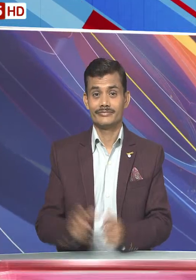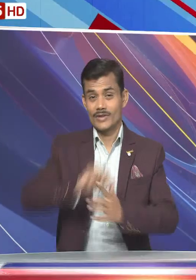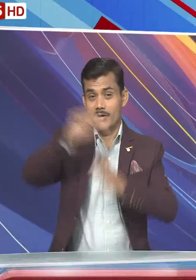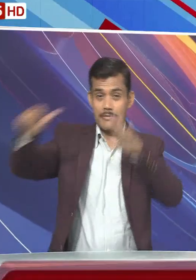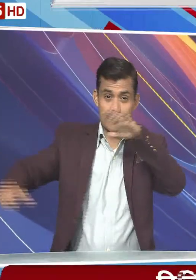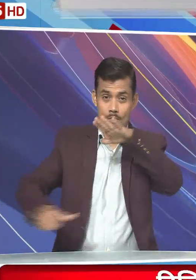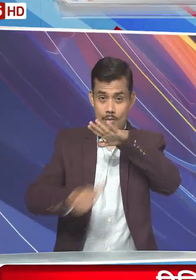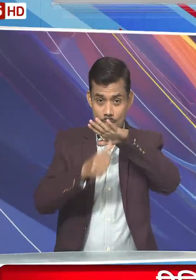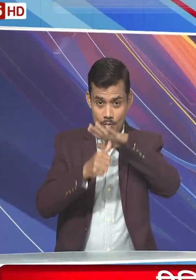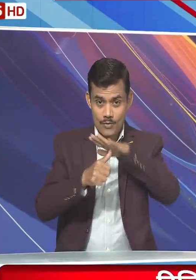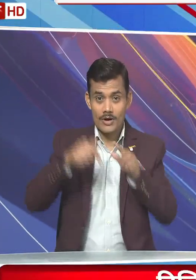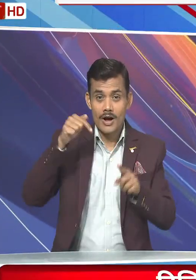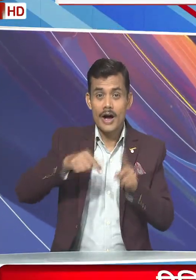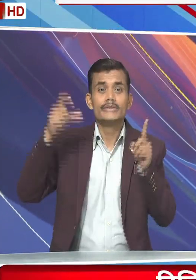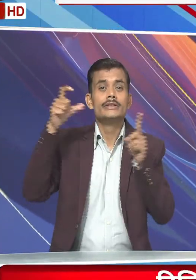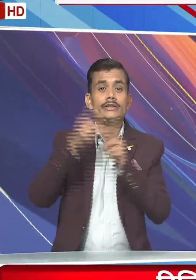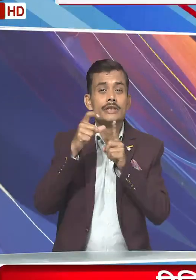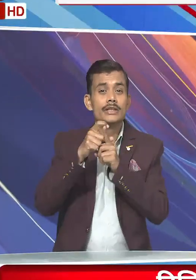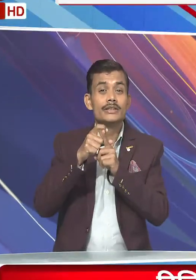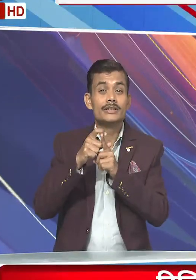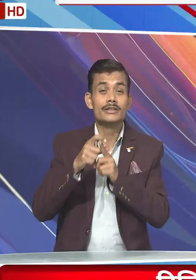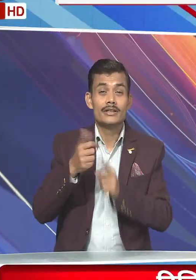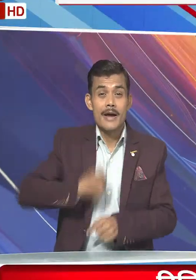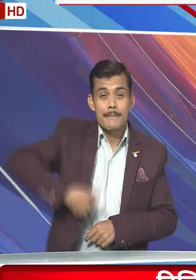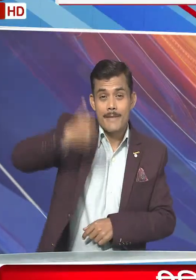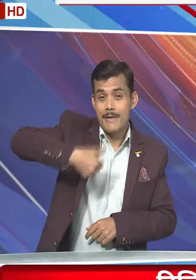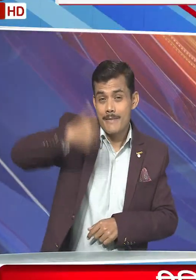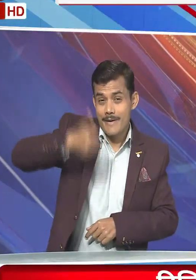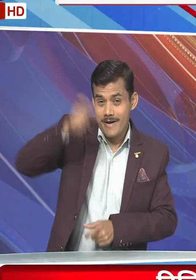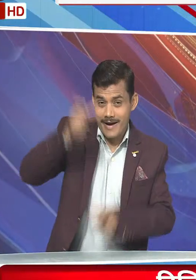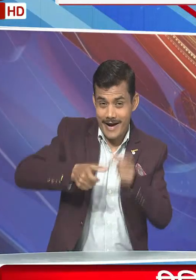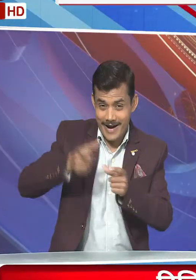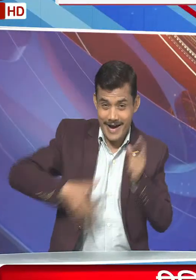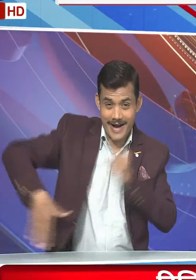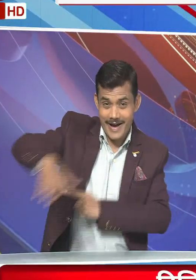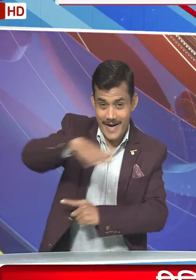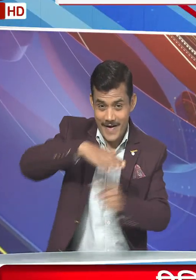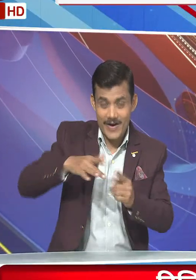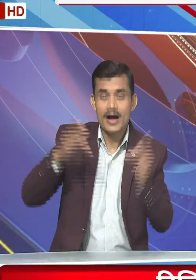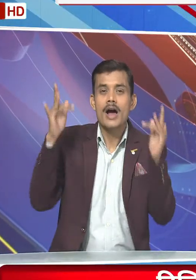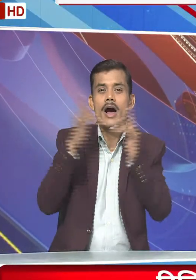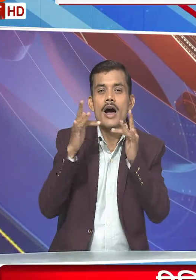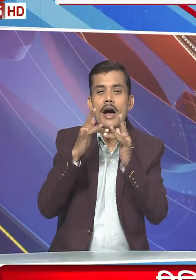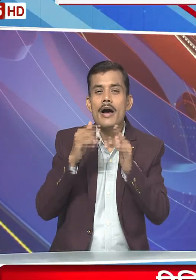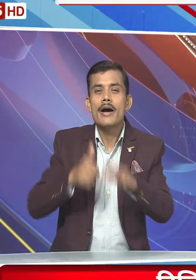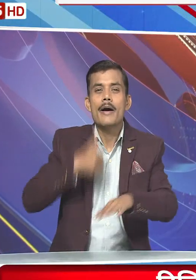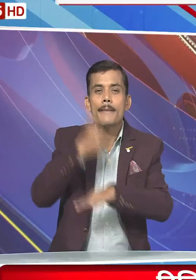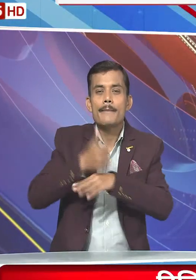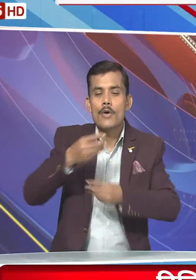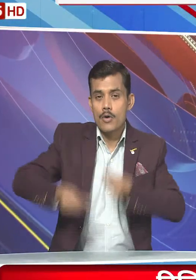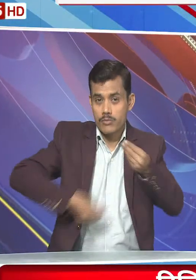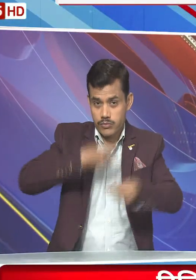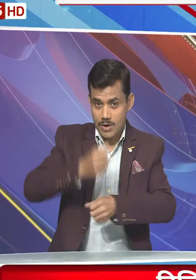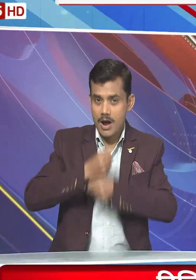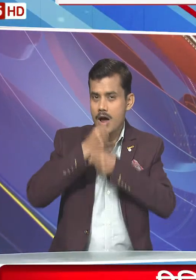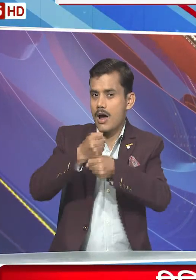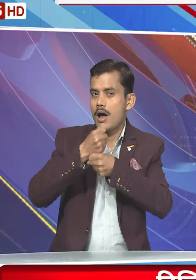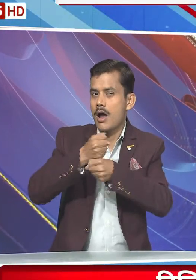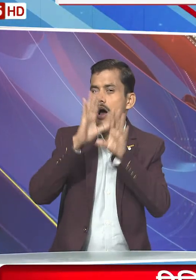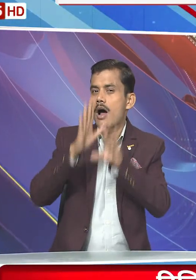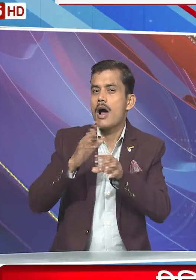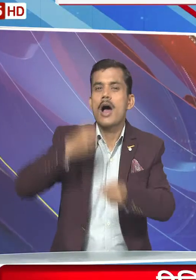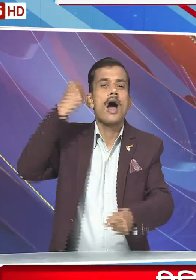राष्ट्रपति द्रौपदी मुर्मू आज नई दिल्ली में विजेताओं को डिजिटल इंडिया पुरस्कार प्रदान करेंगी।